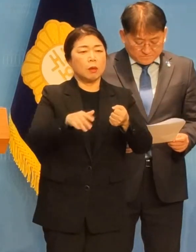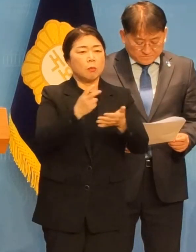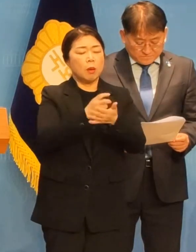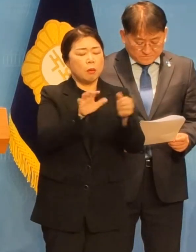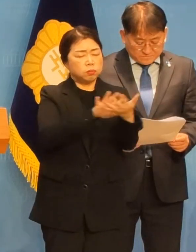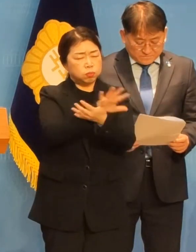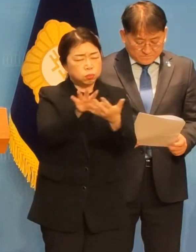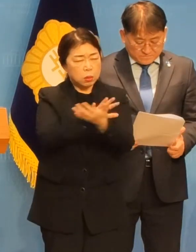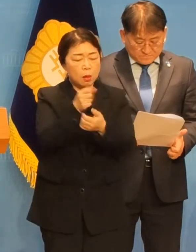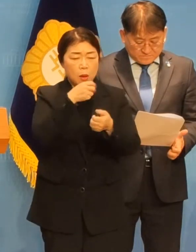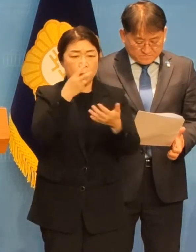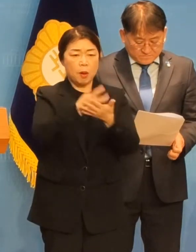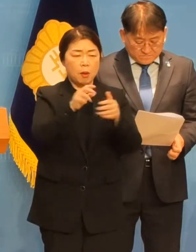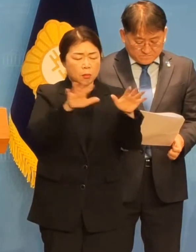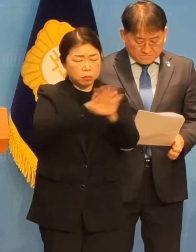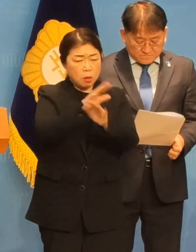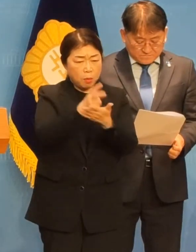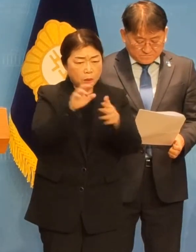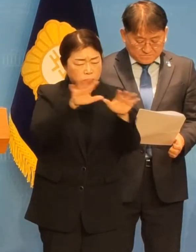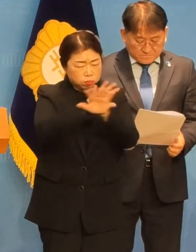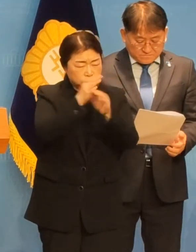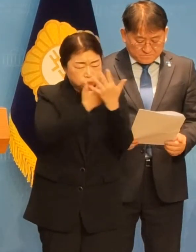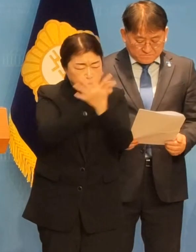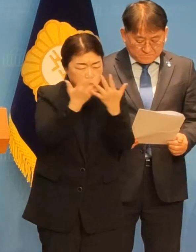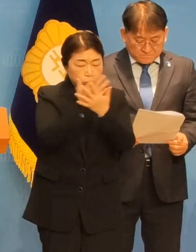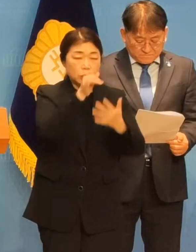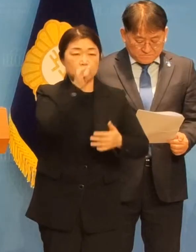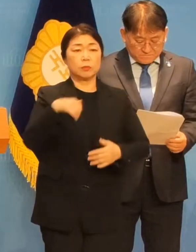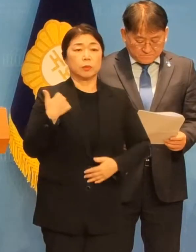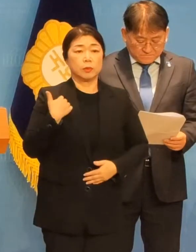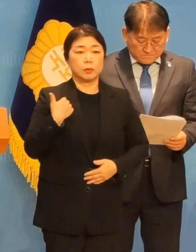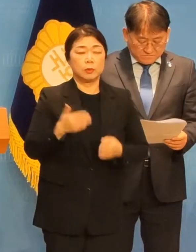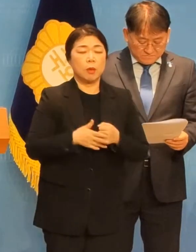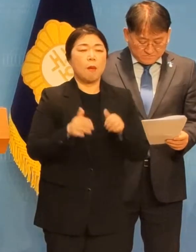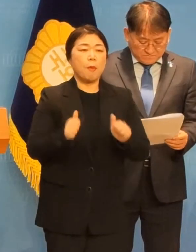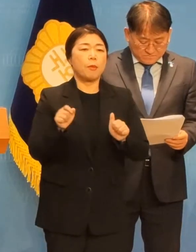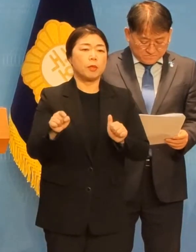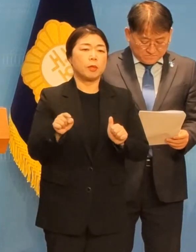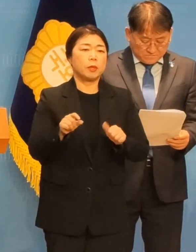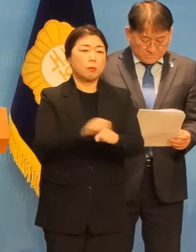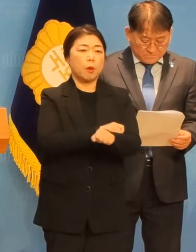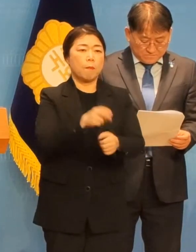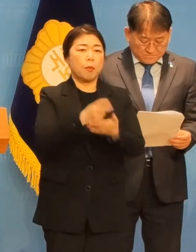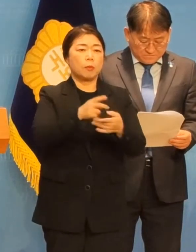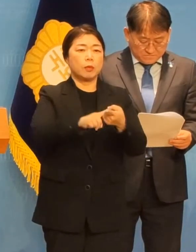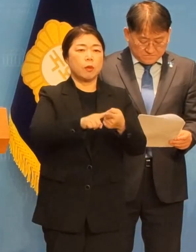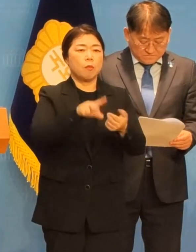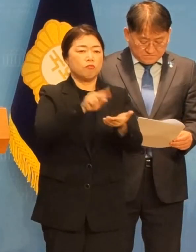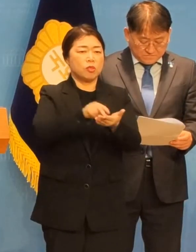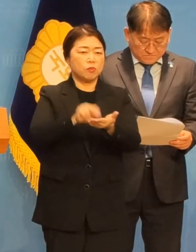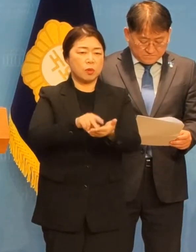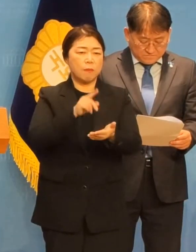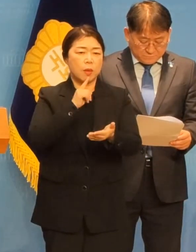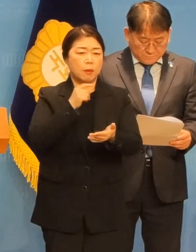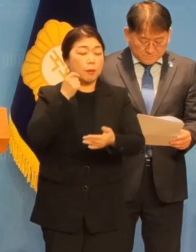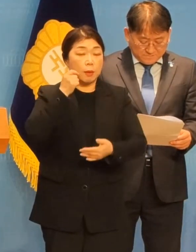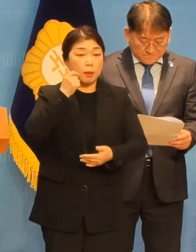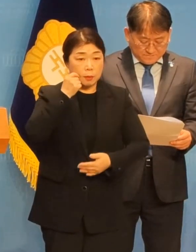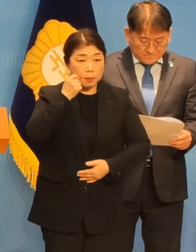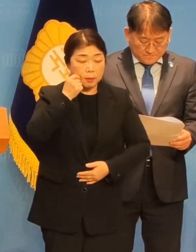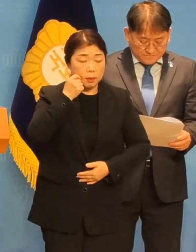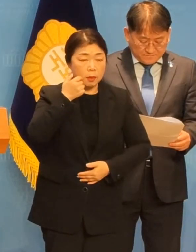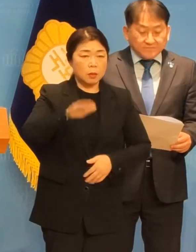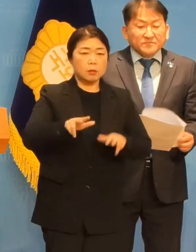법원이 특별법을 문제 삼지 않을 것이라고 호의에 기대서는 안 됩니다. 최악의 시나리오는